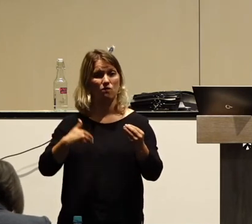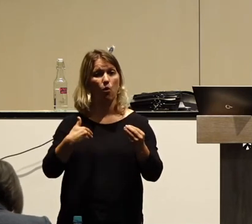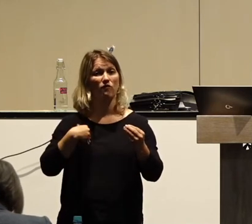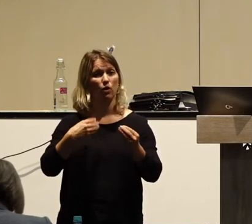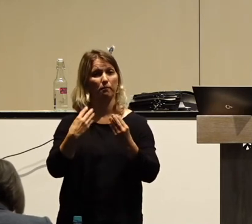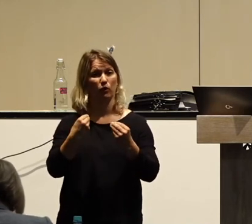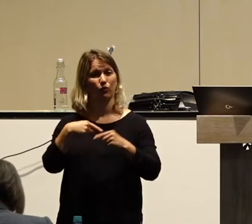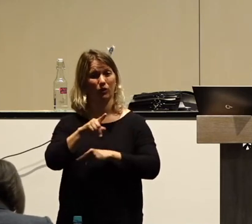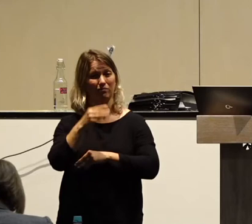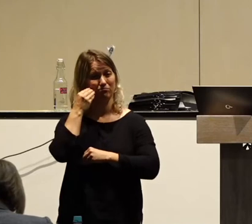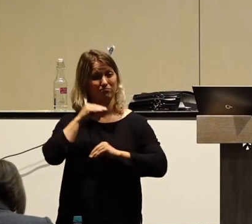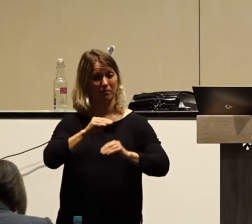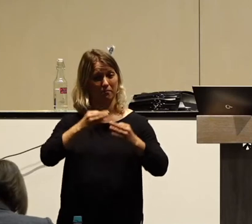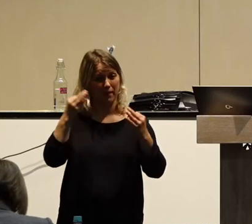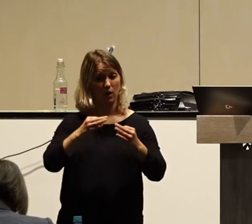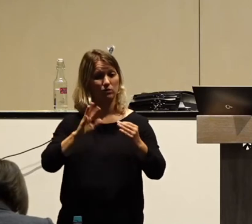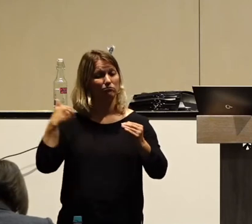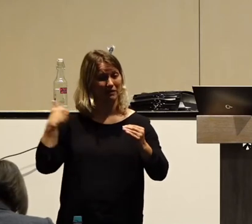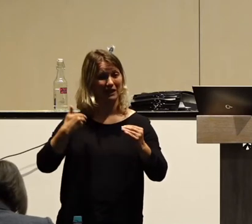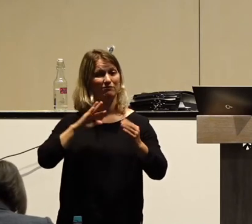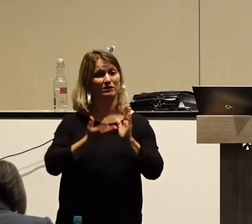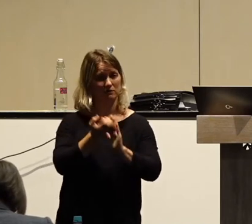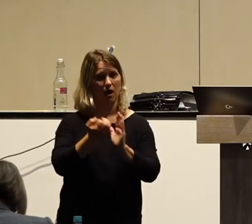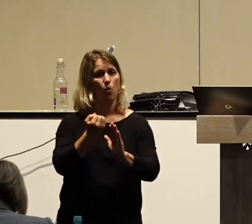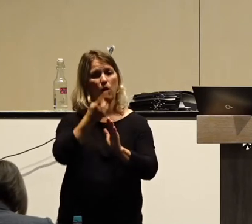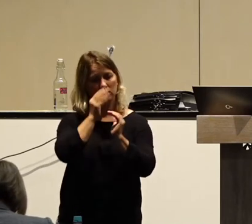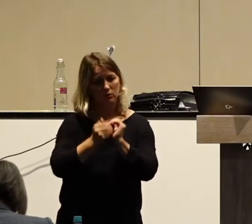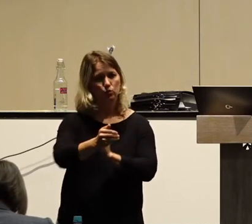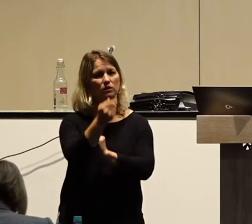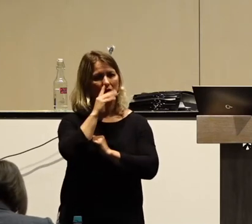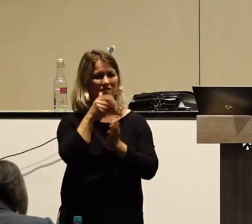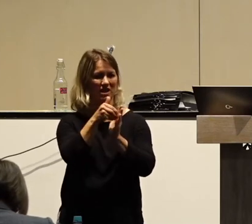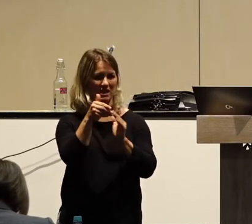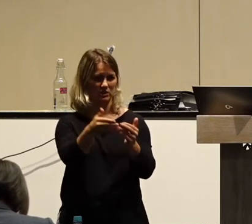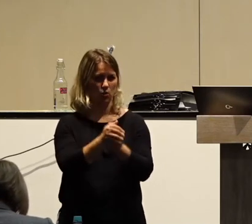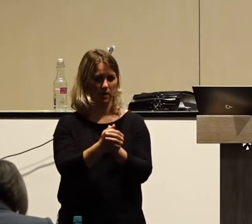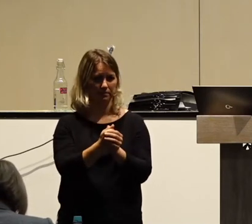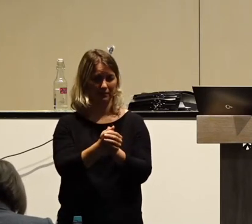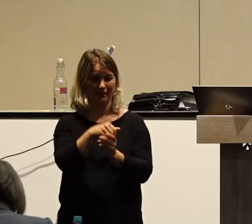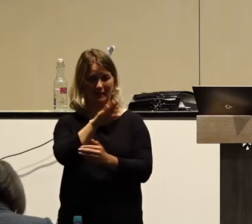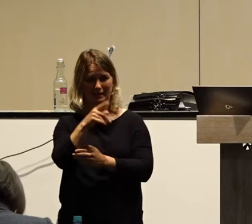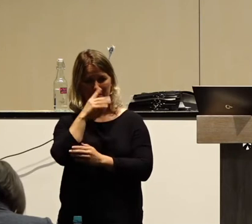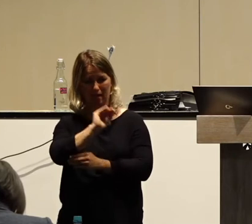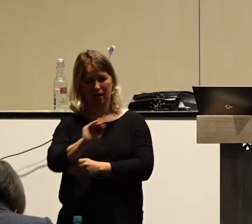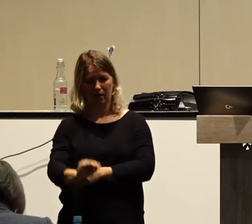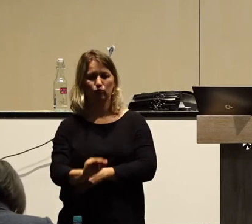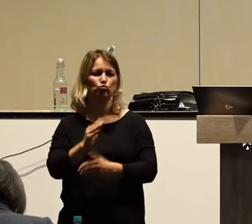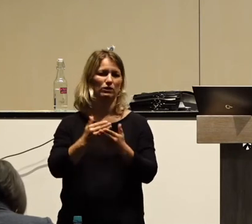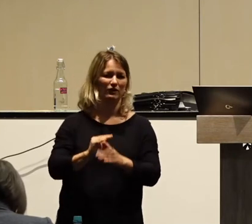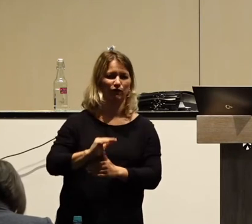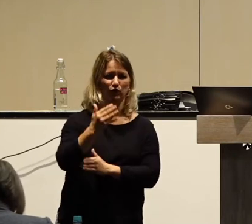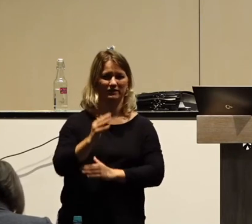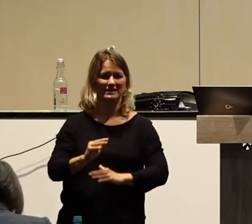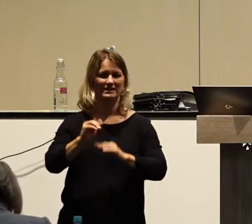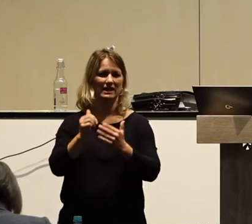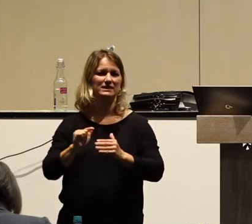nachgeholt haben und das auch in den nächsten Wochen noch mit tun können. In den jüngeren Jahrgängen, also 5., 6., 7. Klasse zum